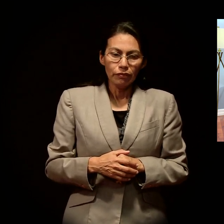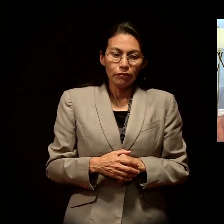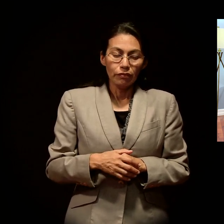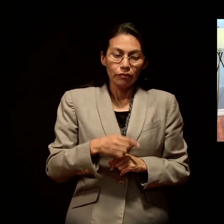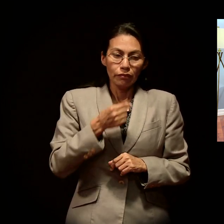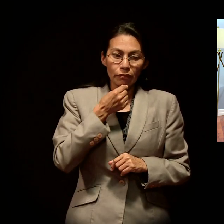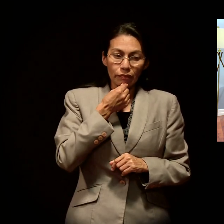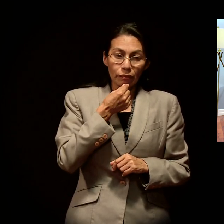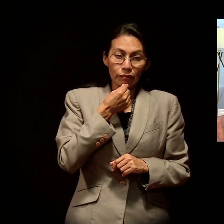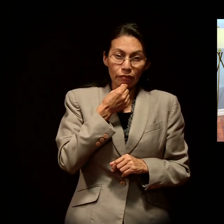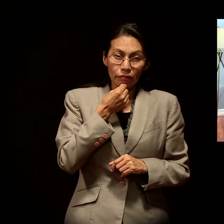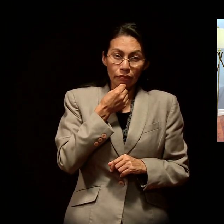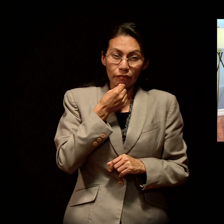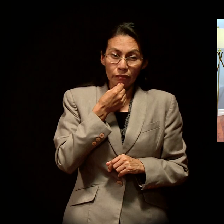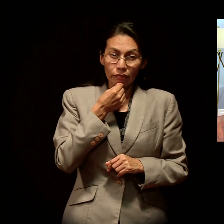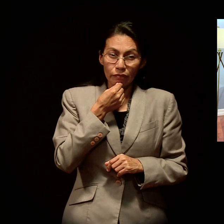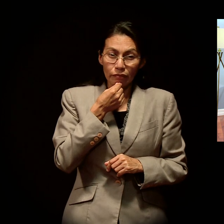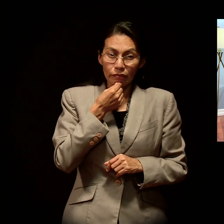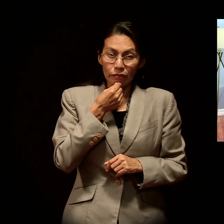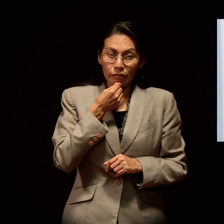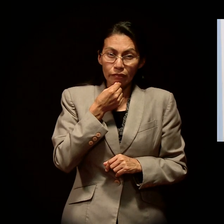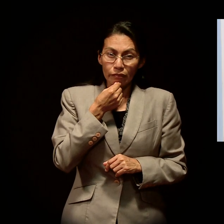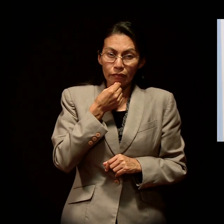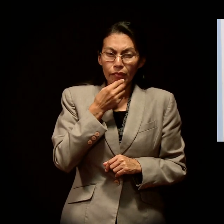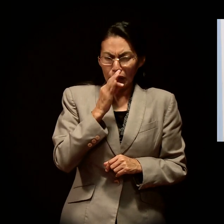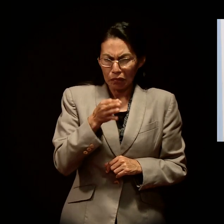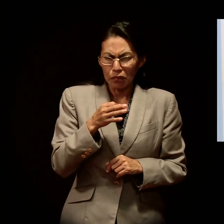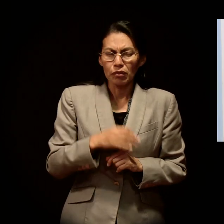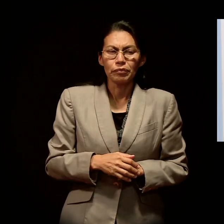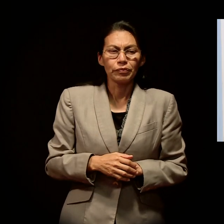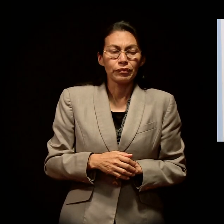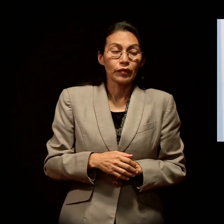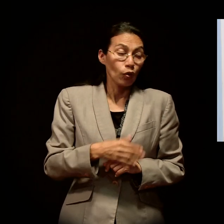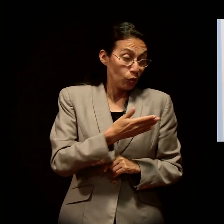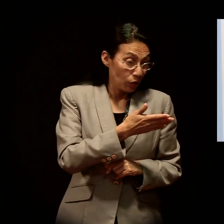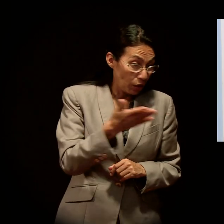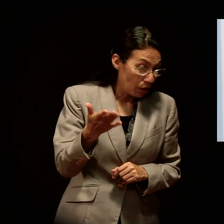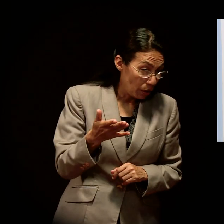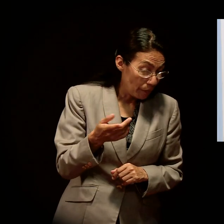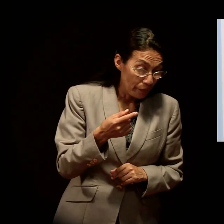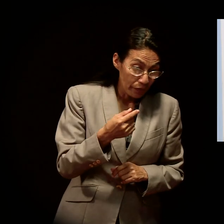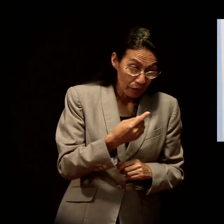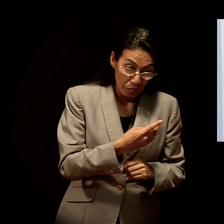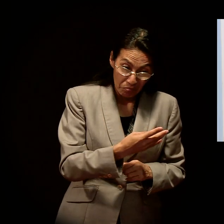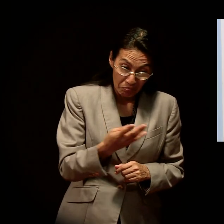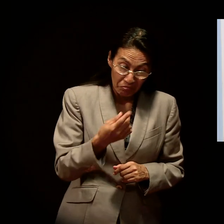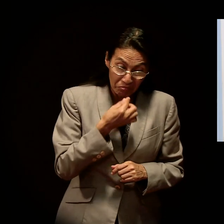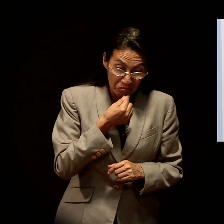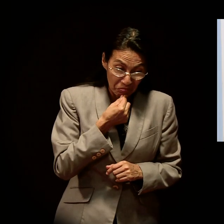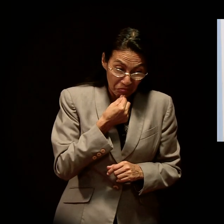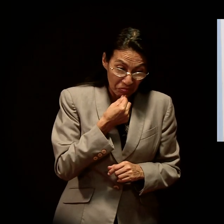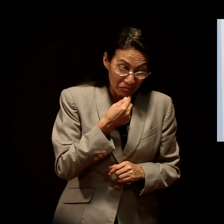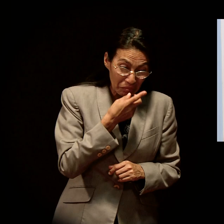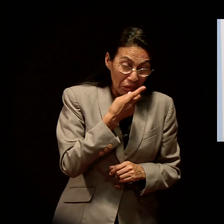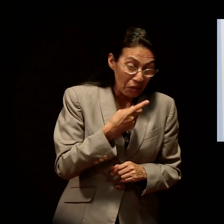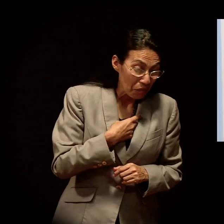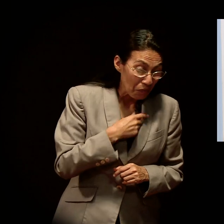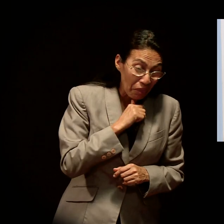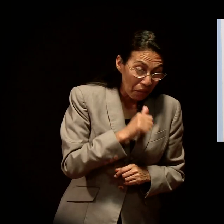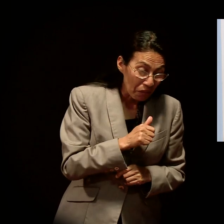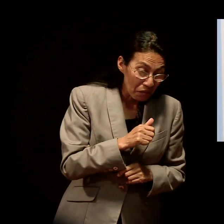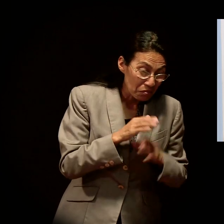ya el niño aceptó porque ella le dijo Aunque ustedes no quieran decirnos Quién fue